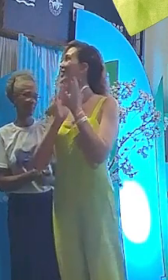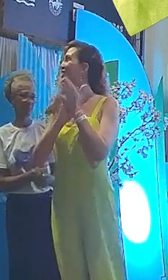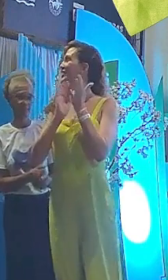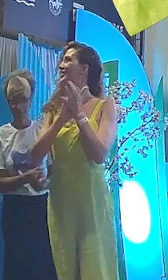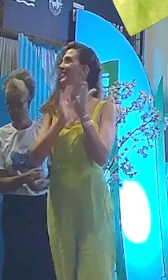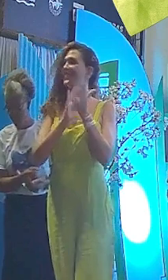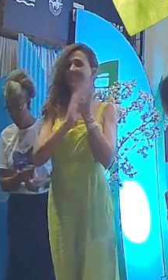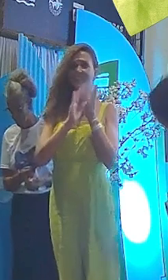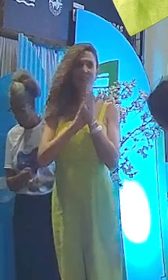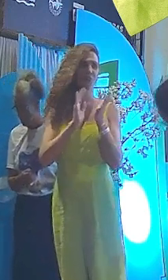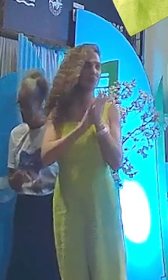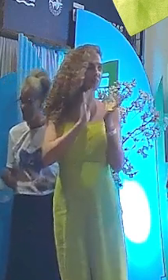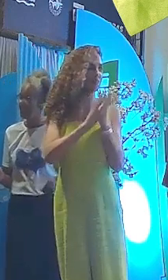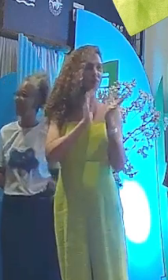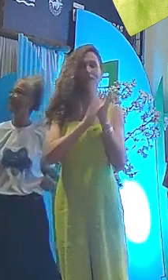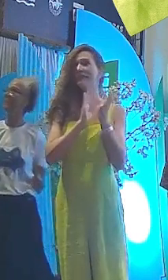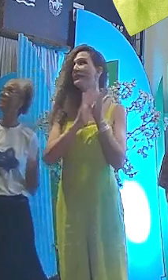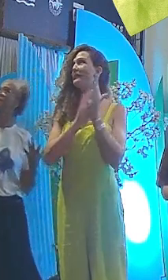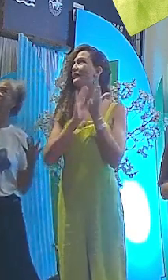Multiverso.